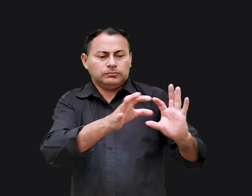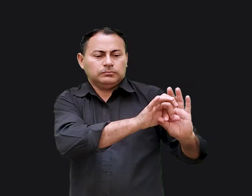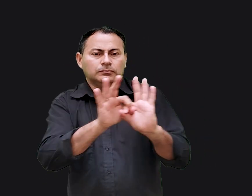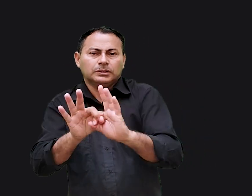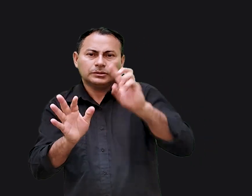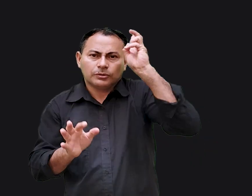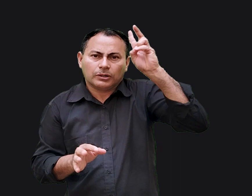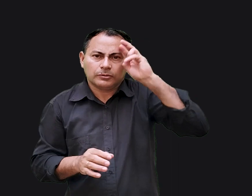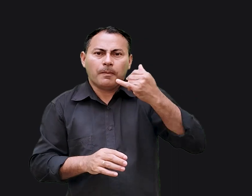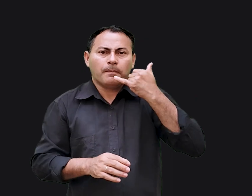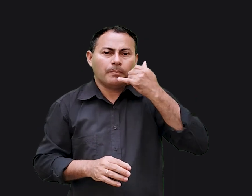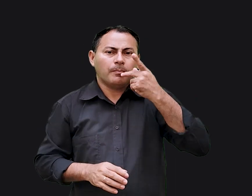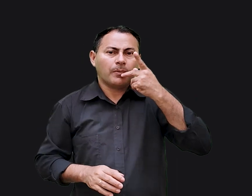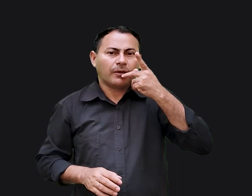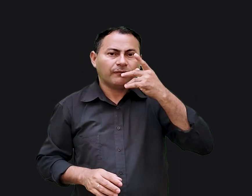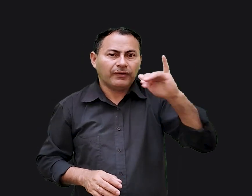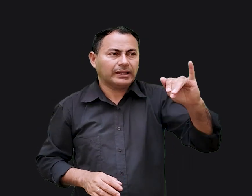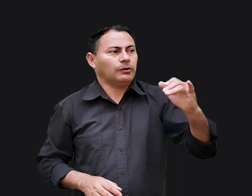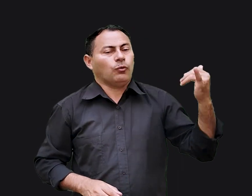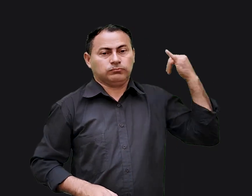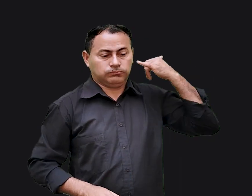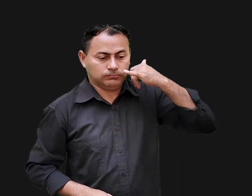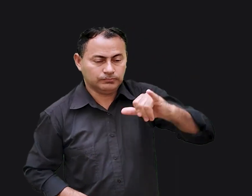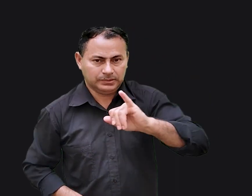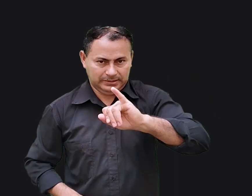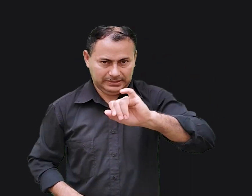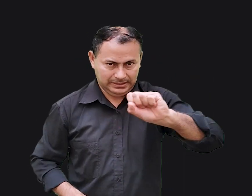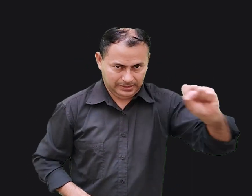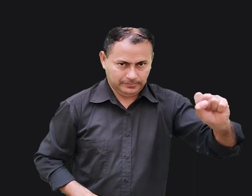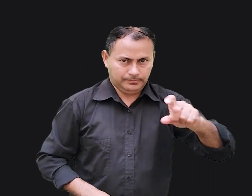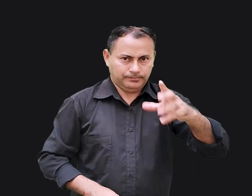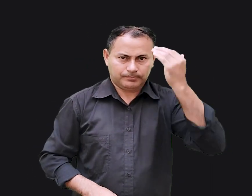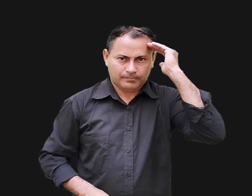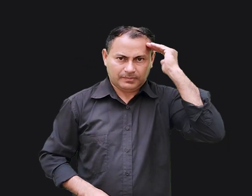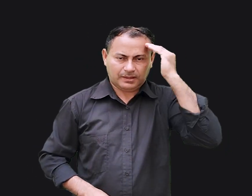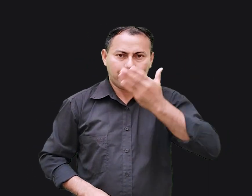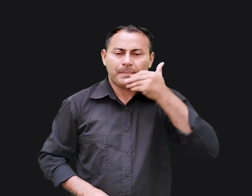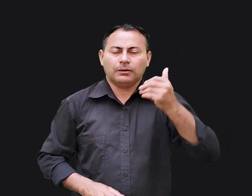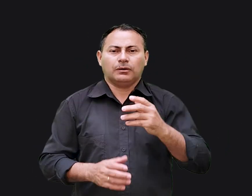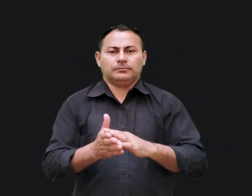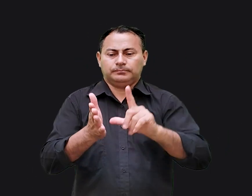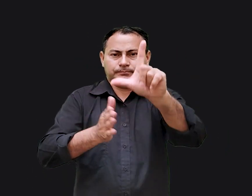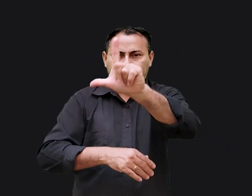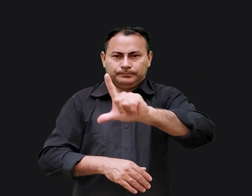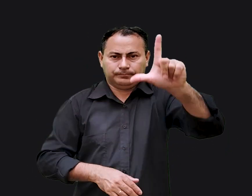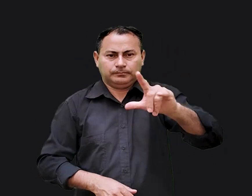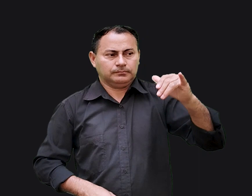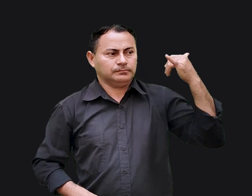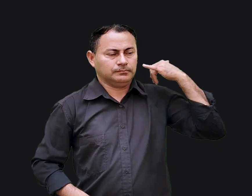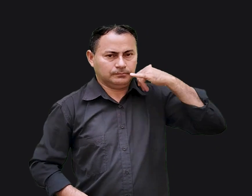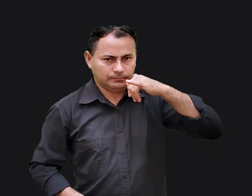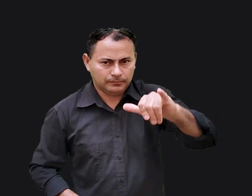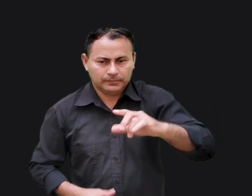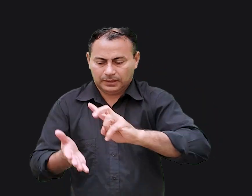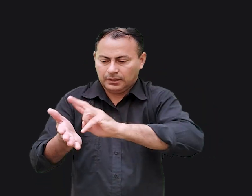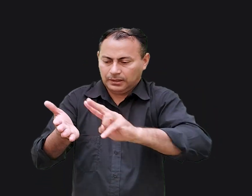contexto histórico do profeta Isaías, para que você entenda melhor a literatura profética. Lendo os